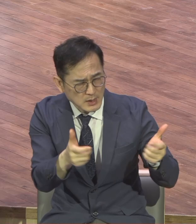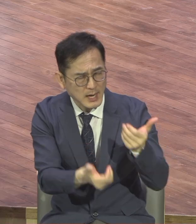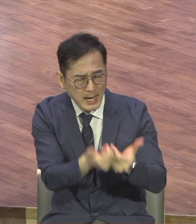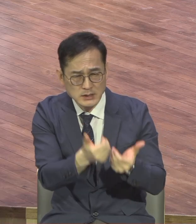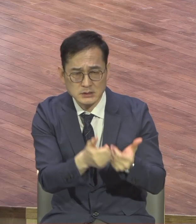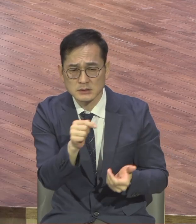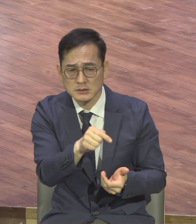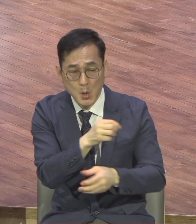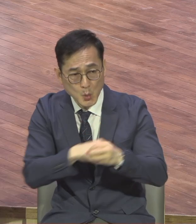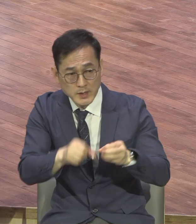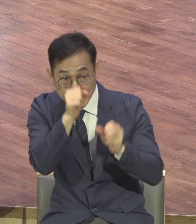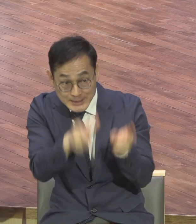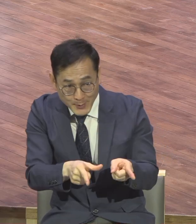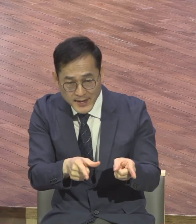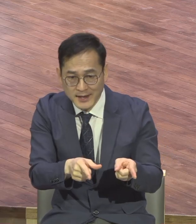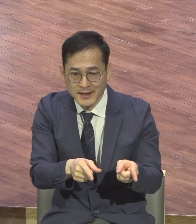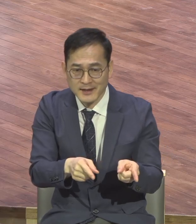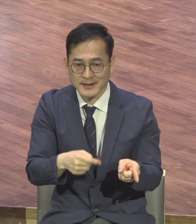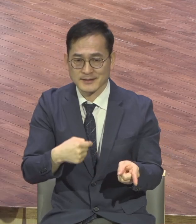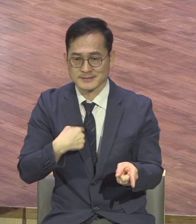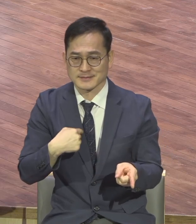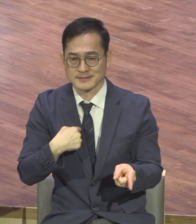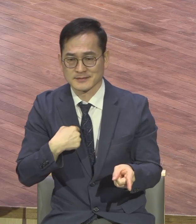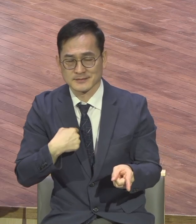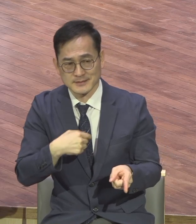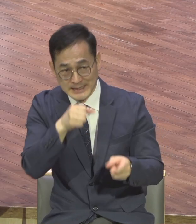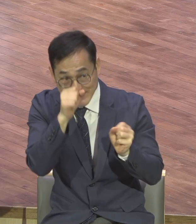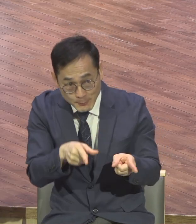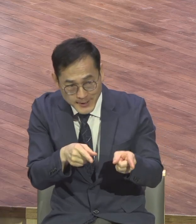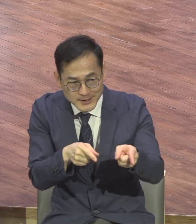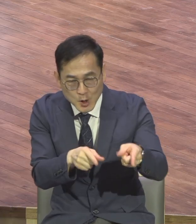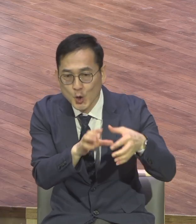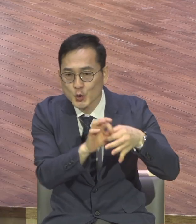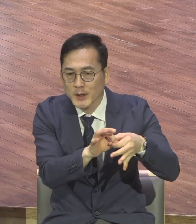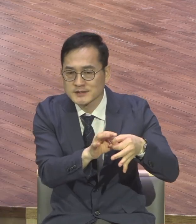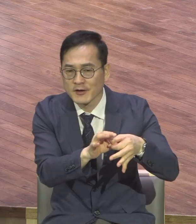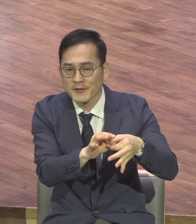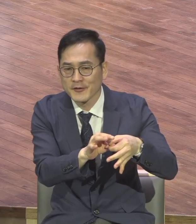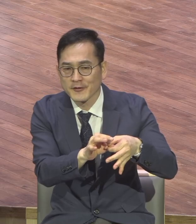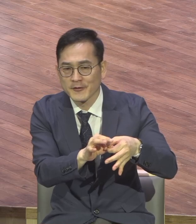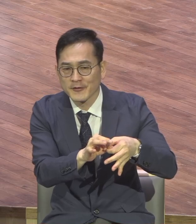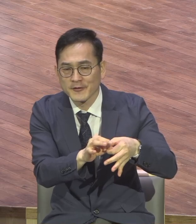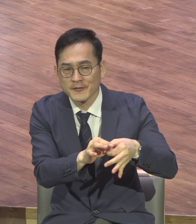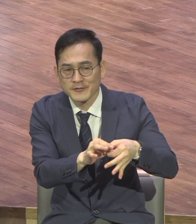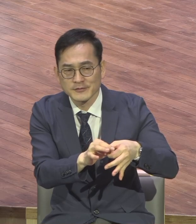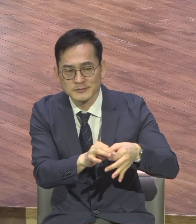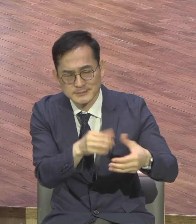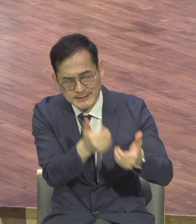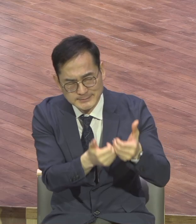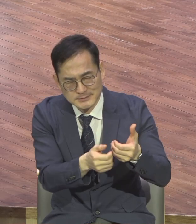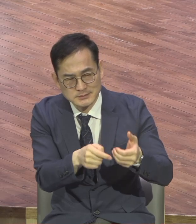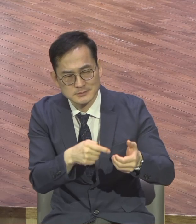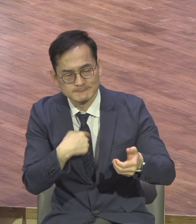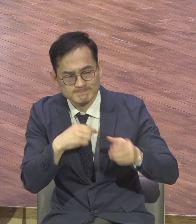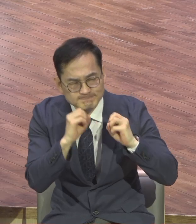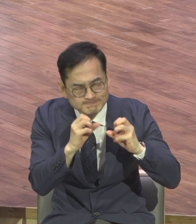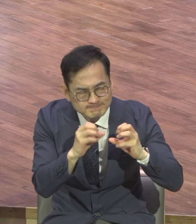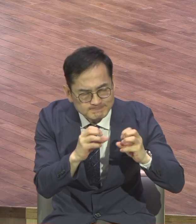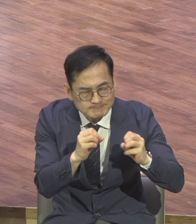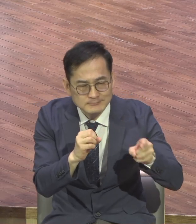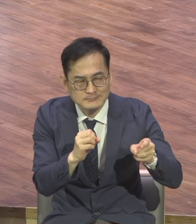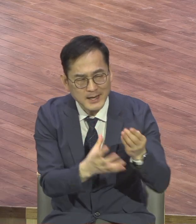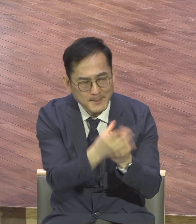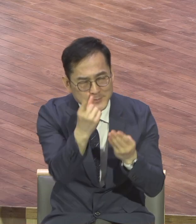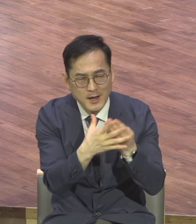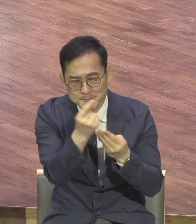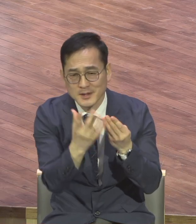기회가 될 수 있는 기회가 나의 내 인생의 기회가 되는 그래서 그걸 합력하여 서리로 신다 그래 기회가 됩니다. 모든 게 다